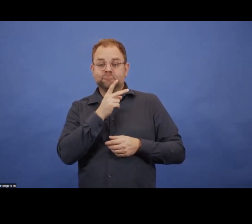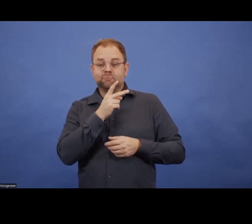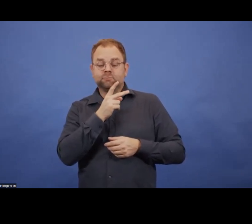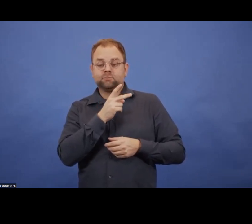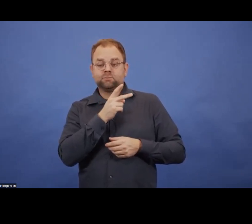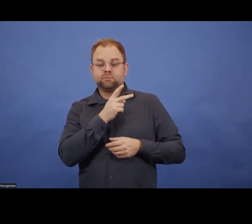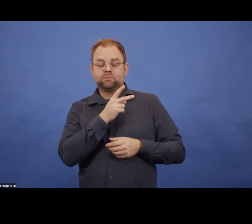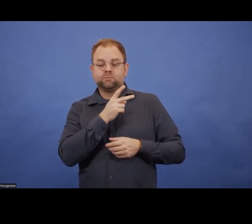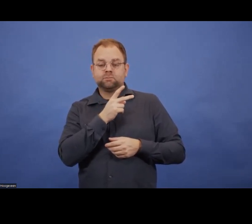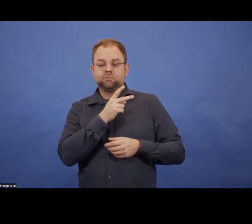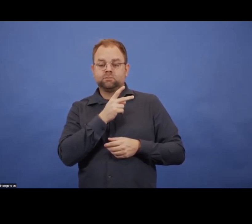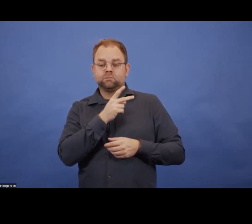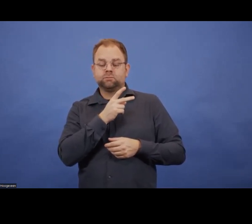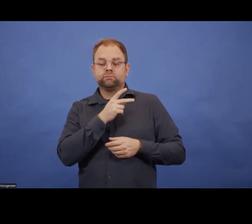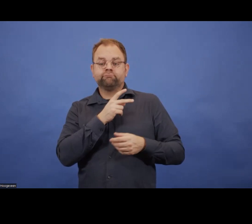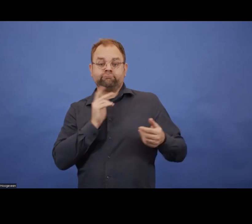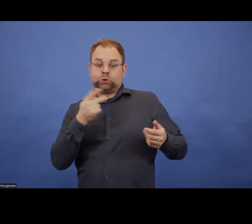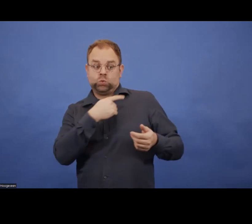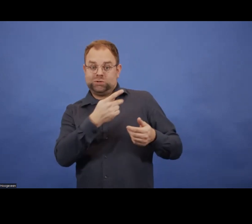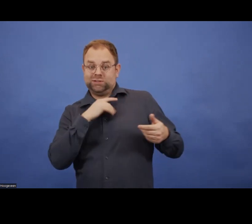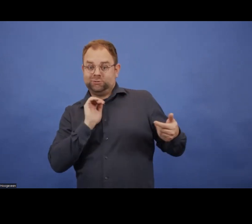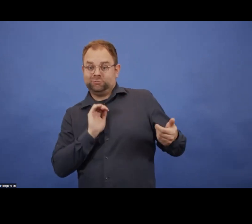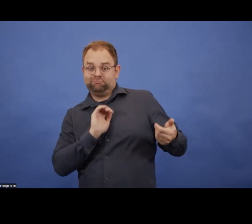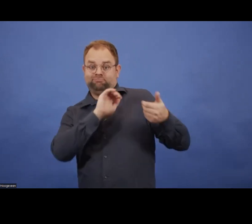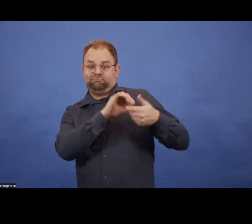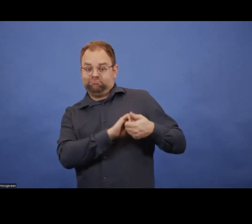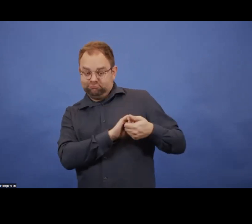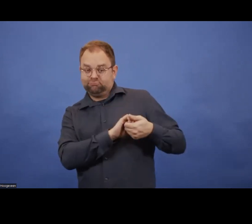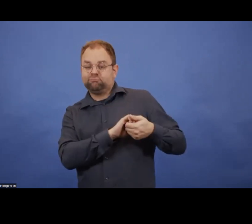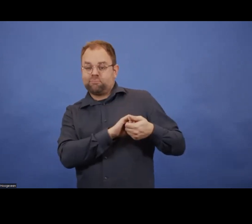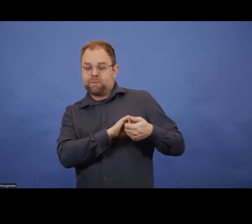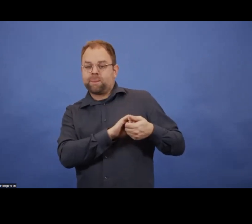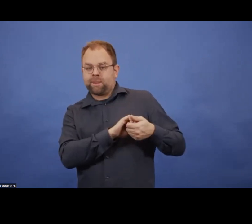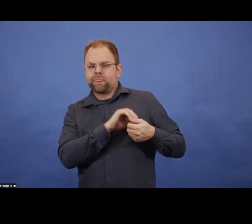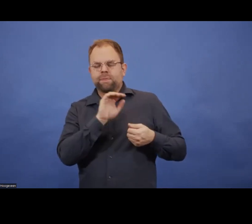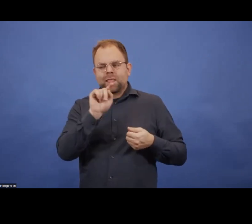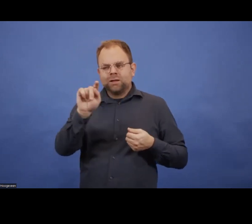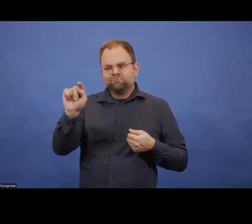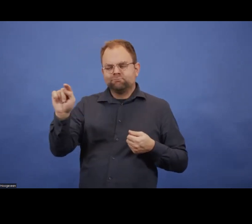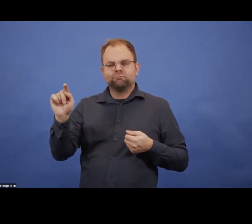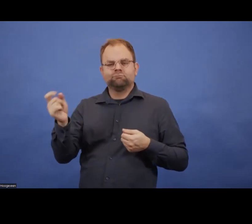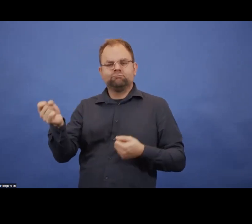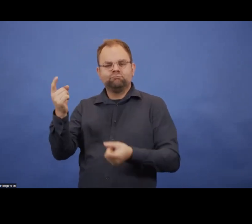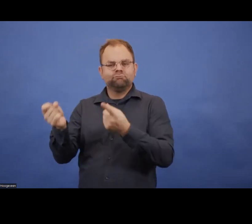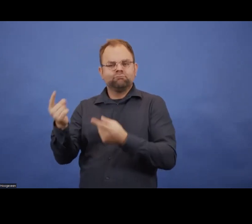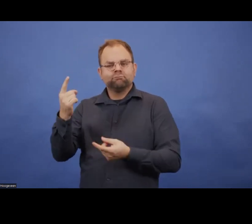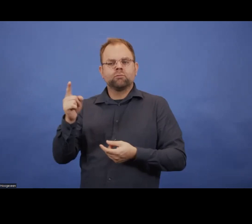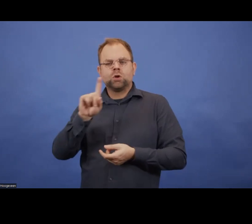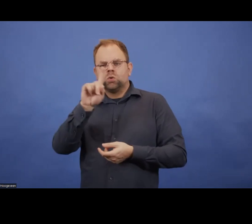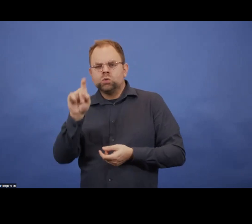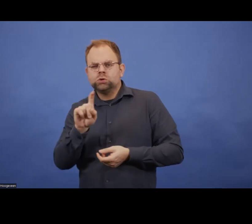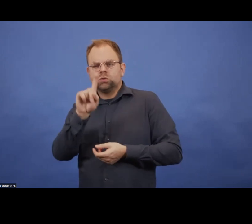lo que era el comienzo de la colaboración para resolver los casos individuales